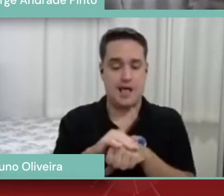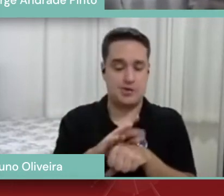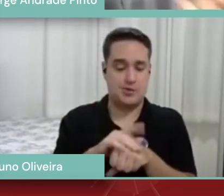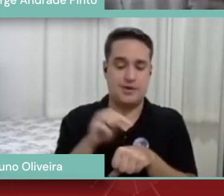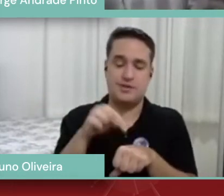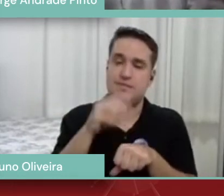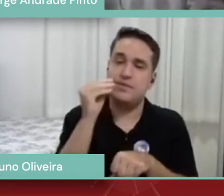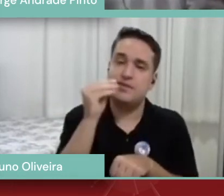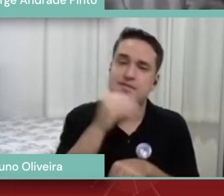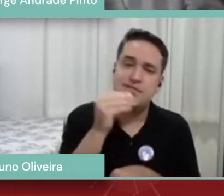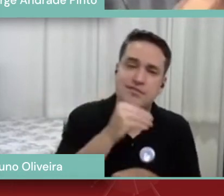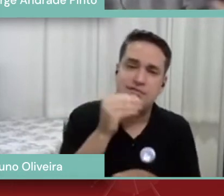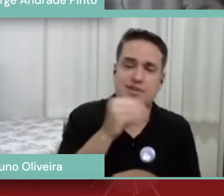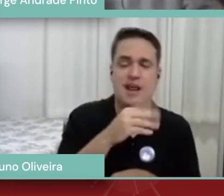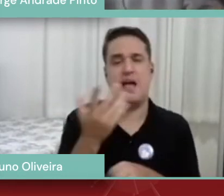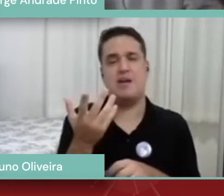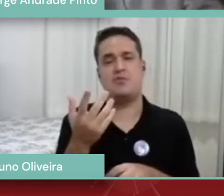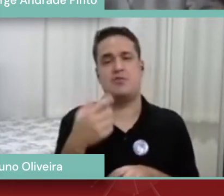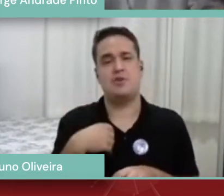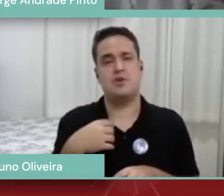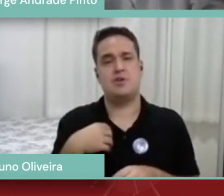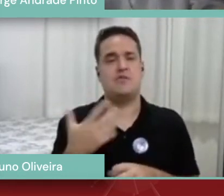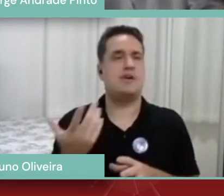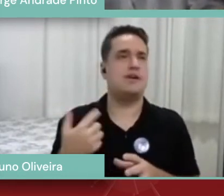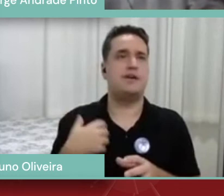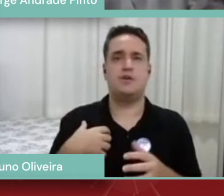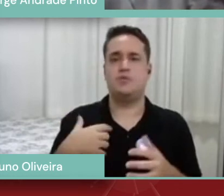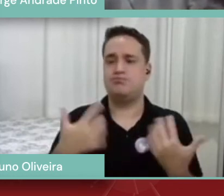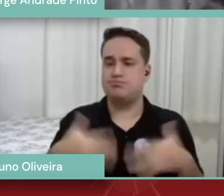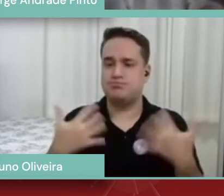atenuada, menos grave, que não leve à